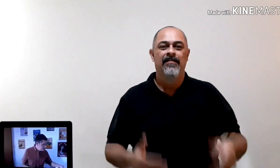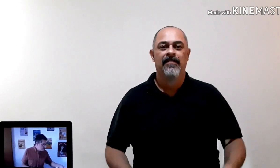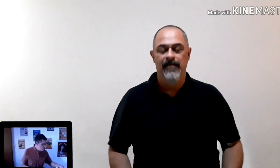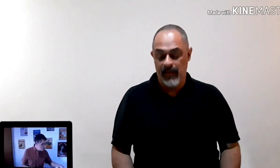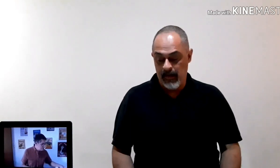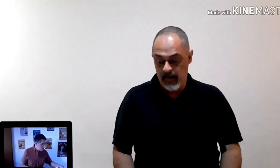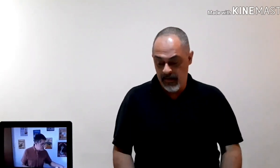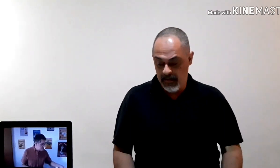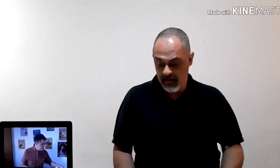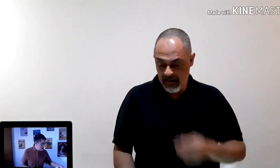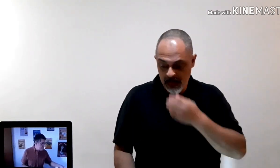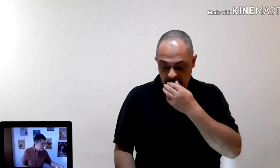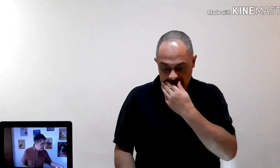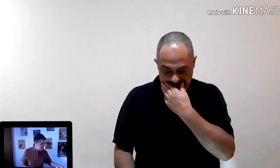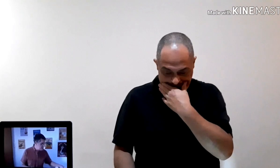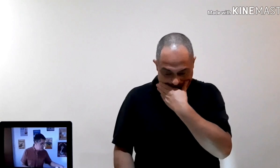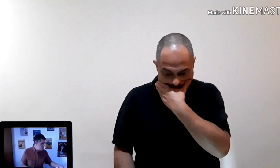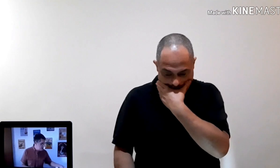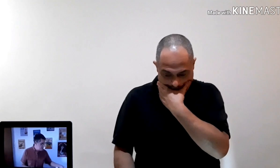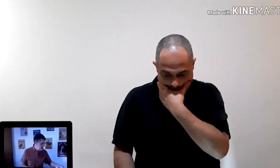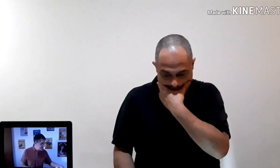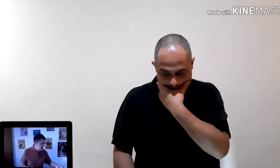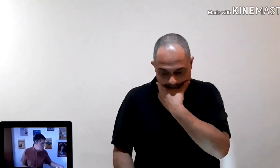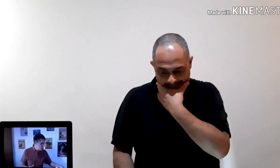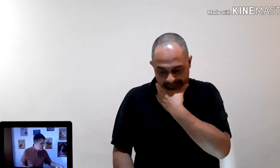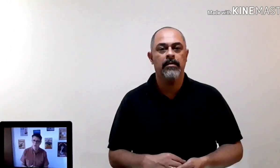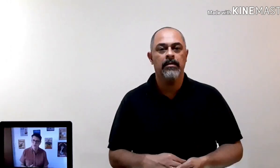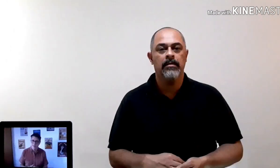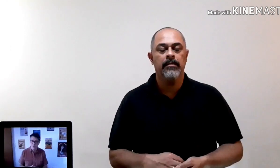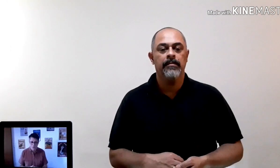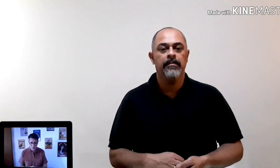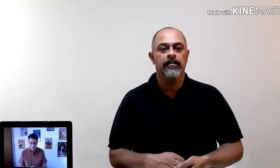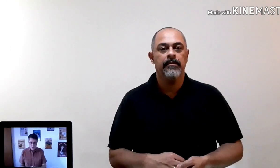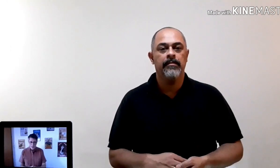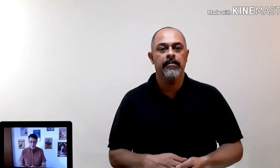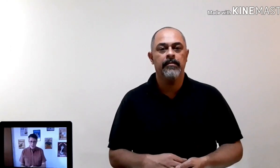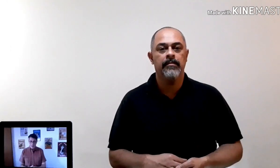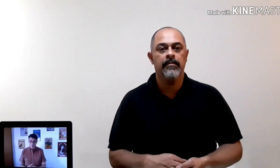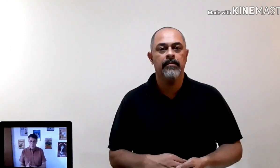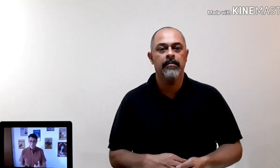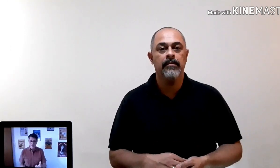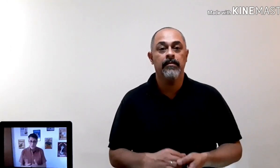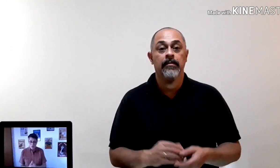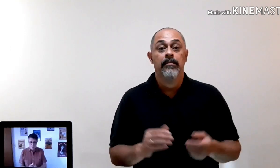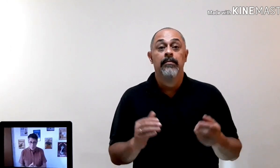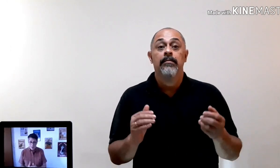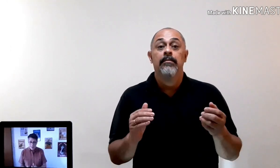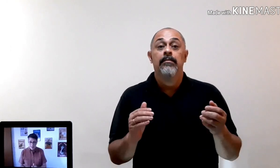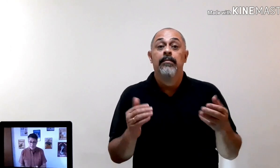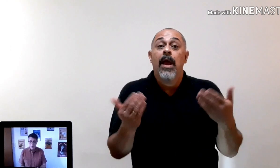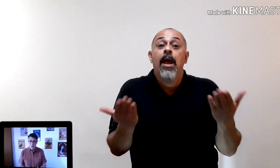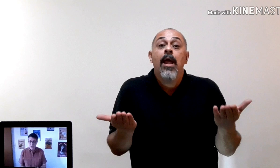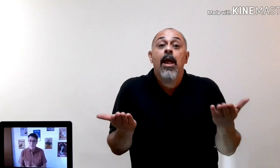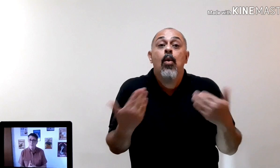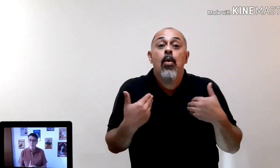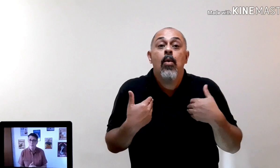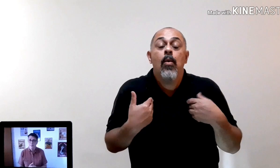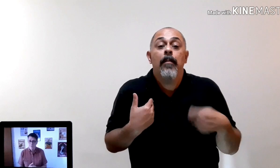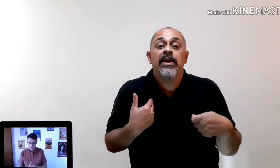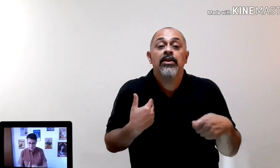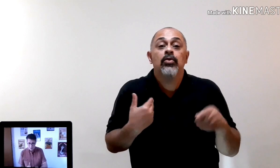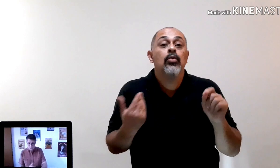8. Se algum de vós tem falta de sabedoria, peça a Deus que os seus caminhos. Então o que eu preciso?